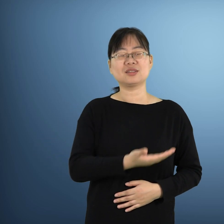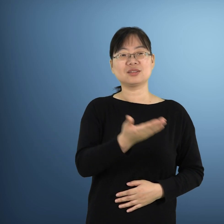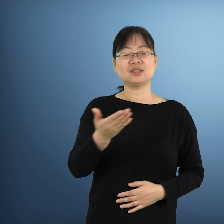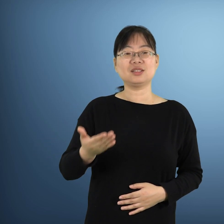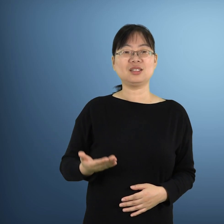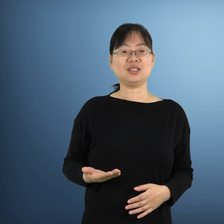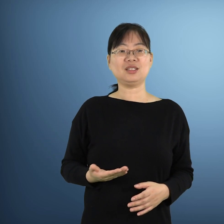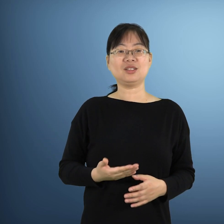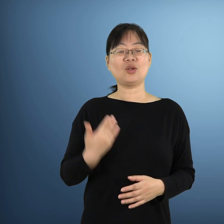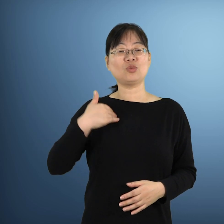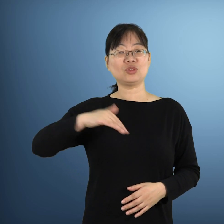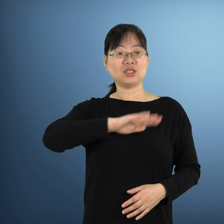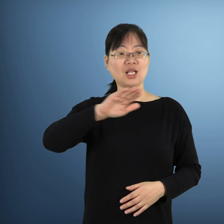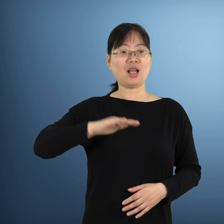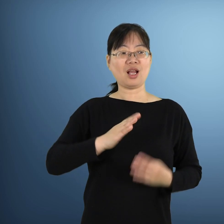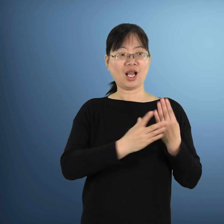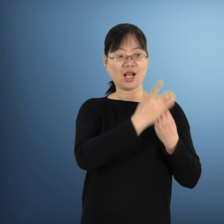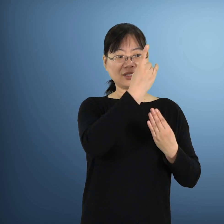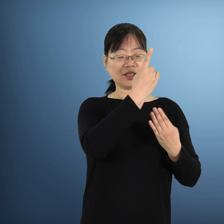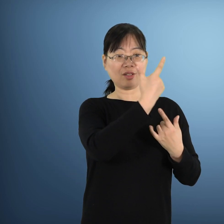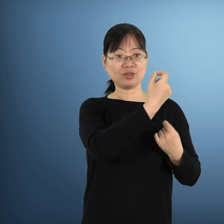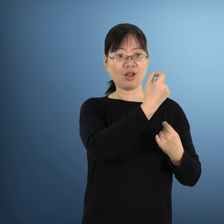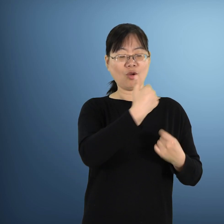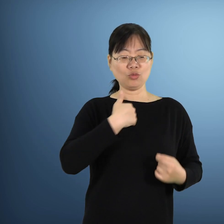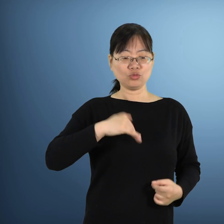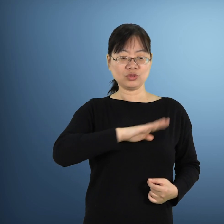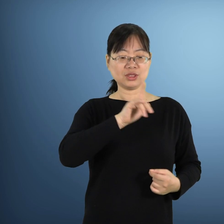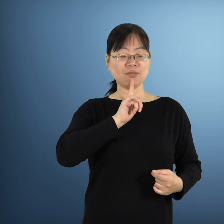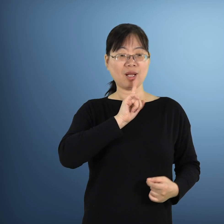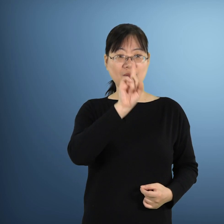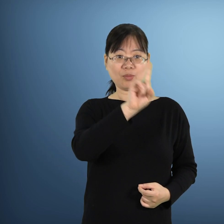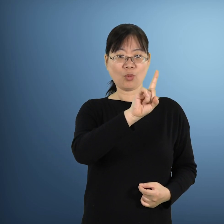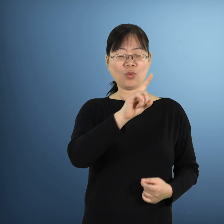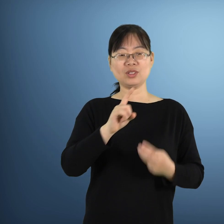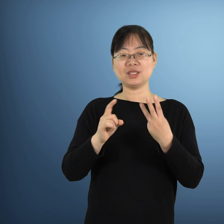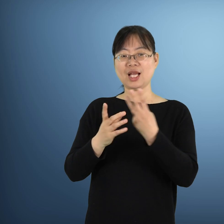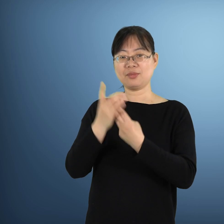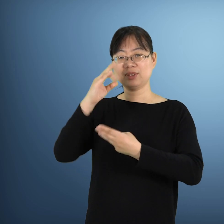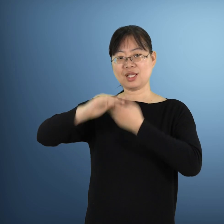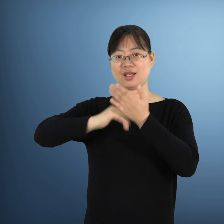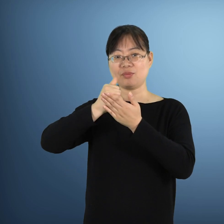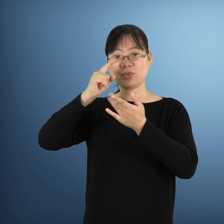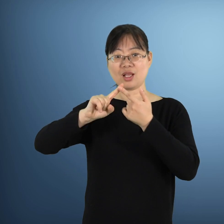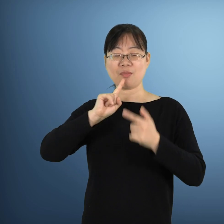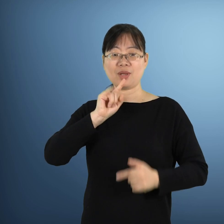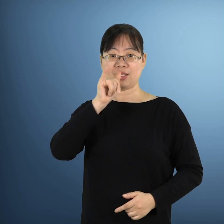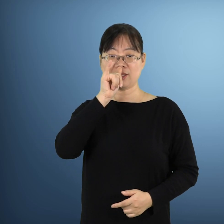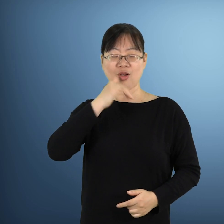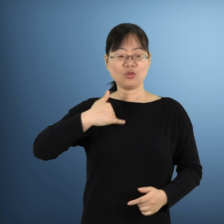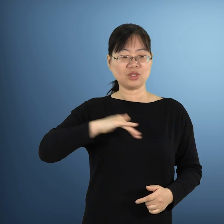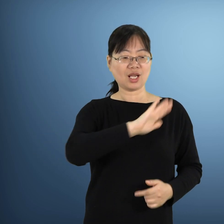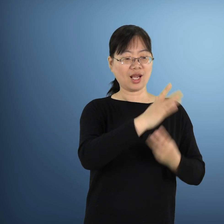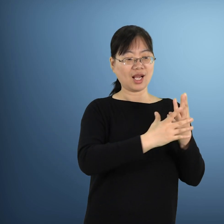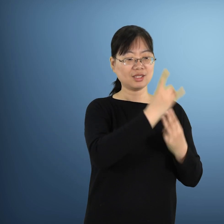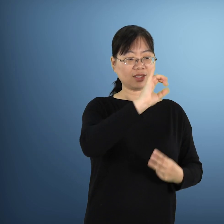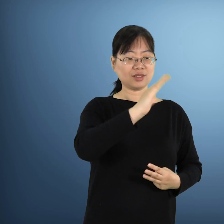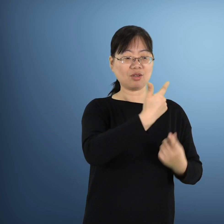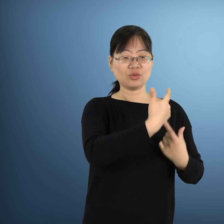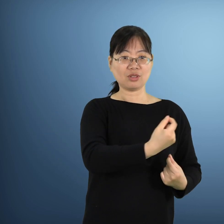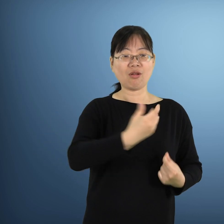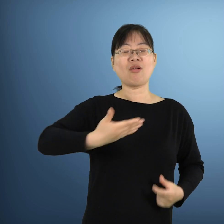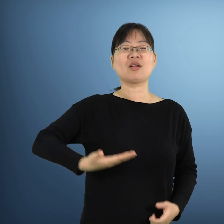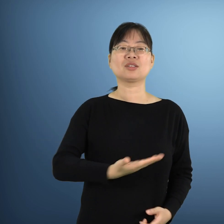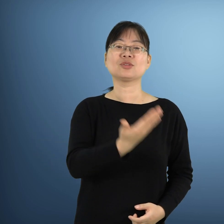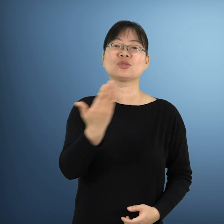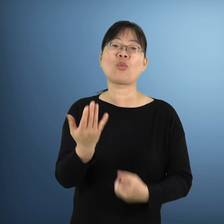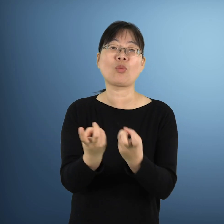그들이 우리가 하나 된 것처럼, 우리라는 말은 삼위 하나님을 얘기하는 거예요. 우리가 하나 된 것처럼